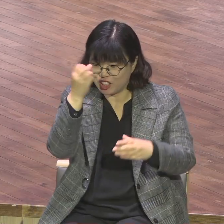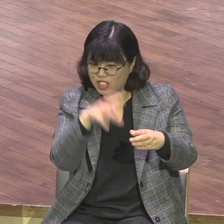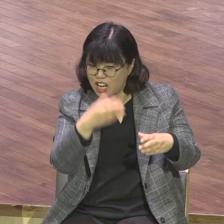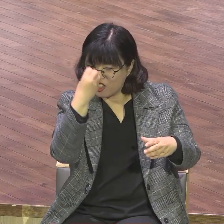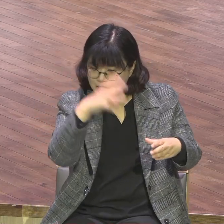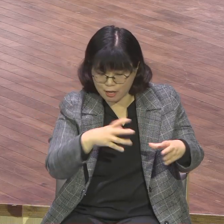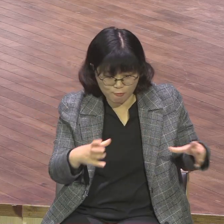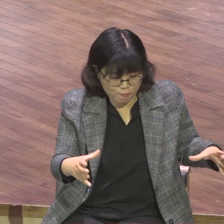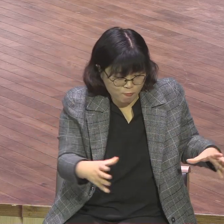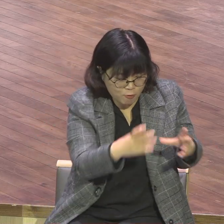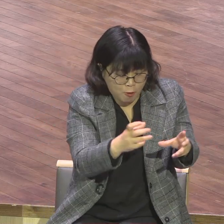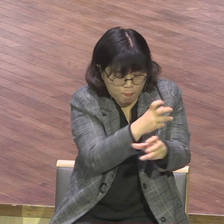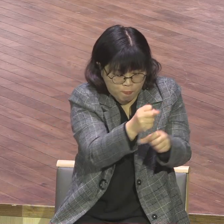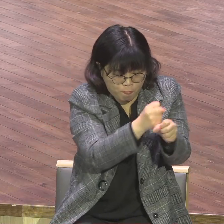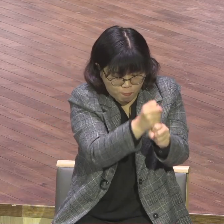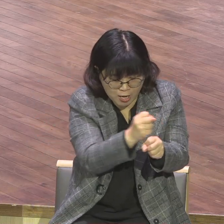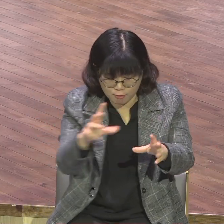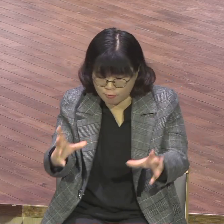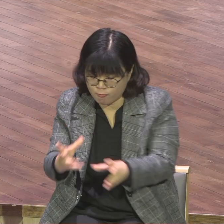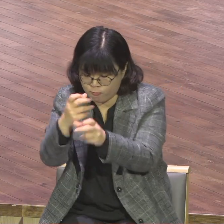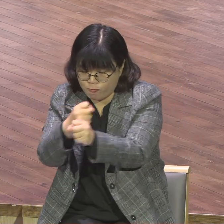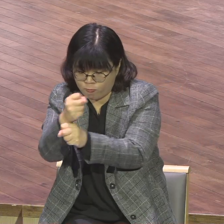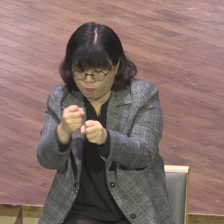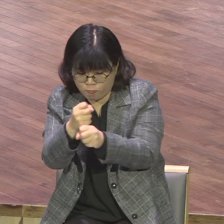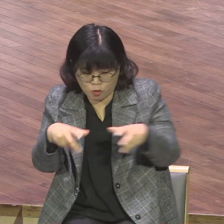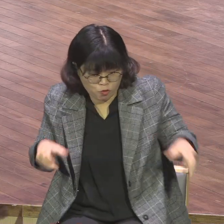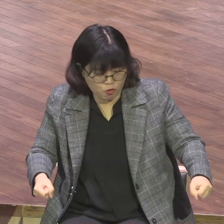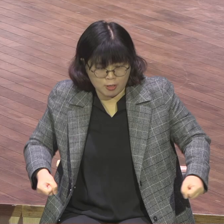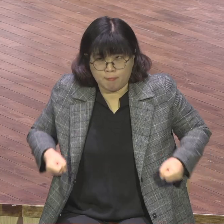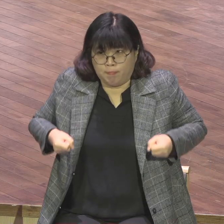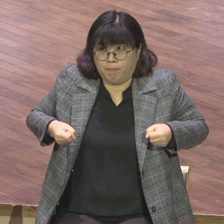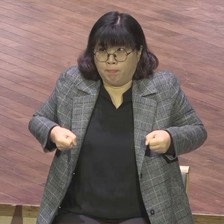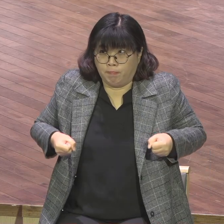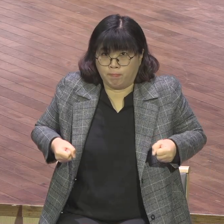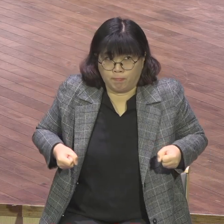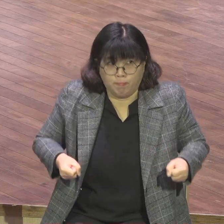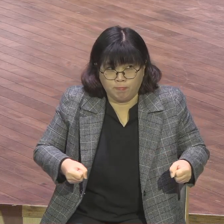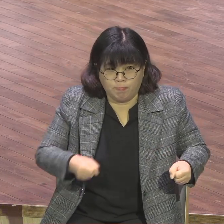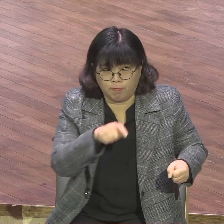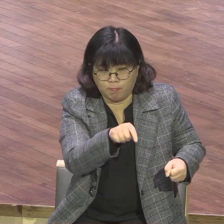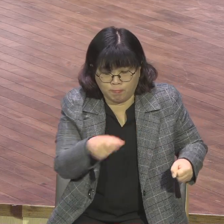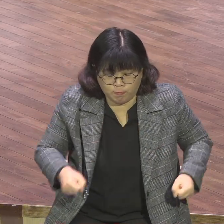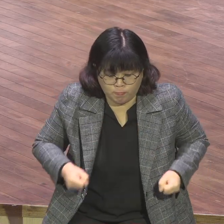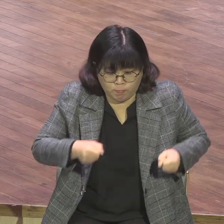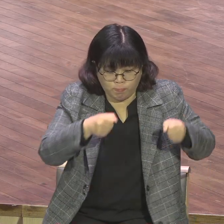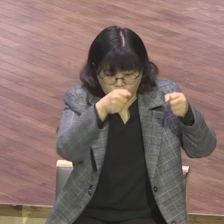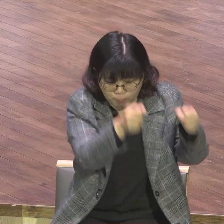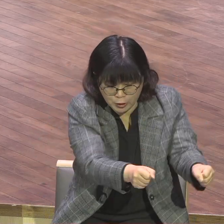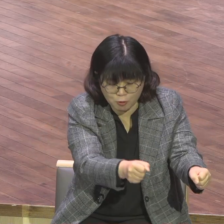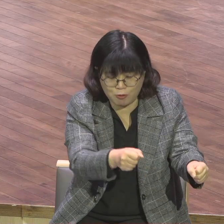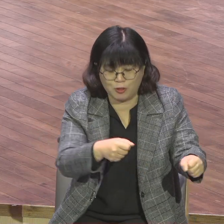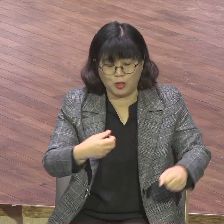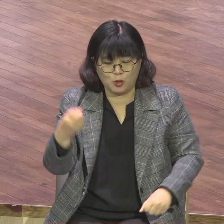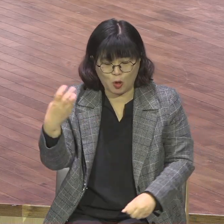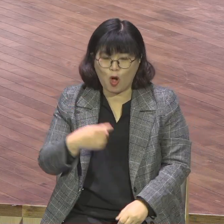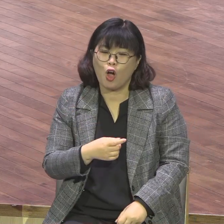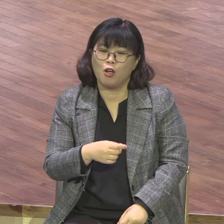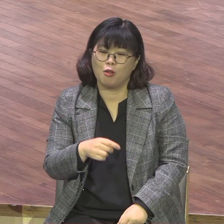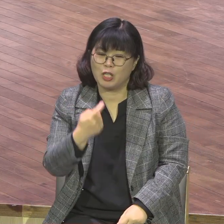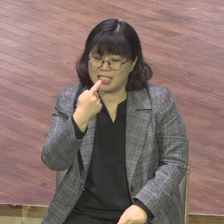내 담당이요. 뭐 무거운 거 전부 다 밖에 있고 전부 있고 전부 다 당연한 거지요.